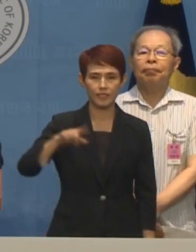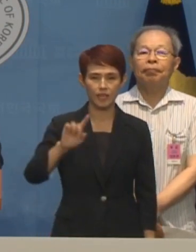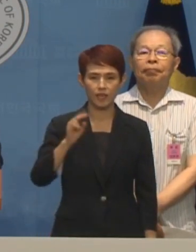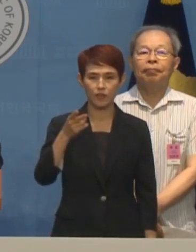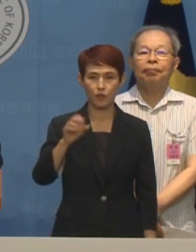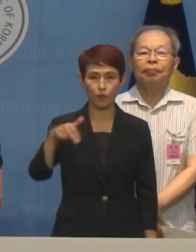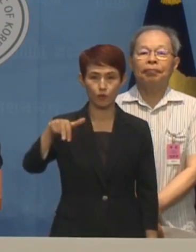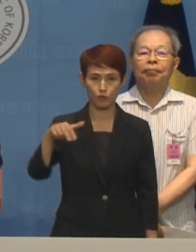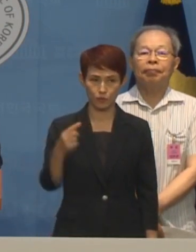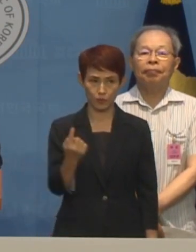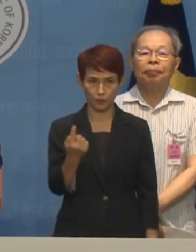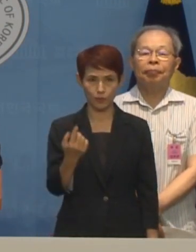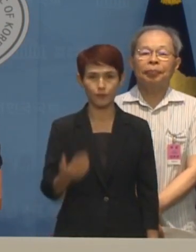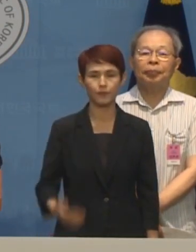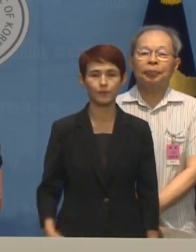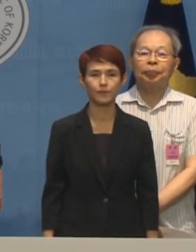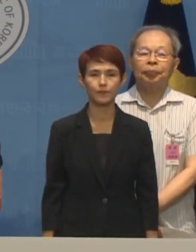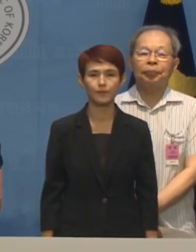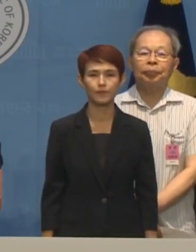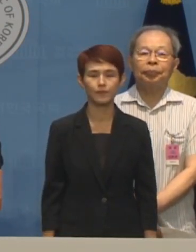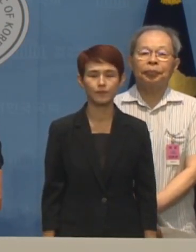차영조 선생님 오셨습니다.